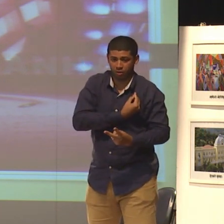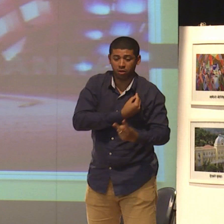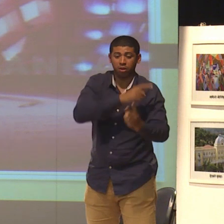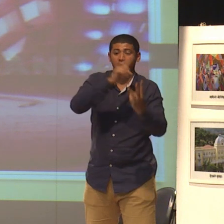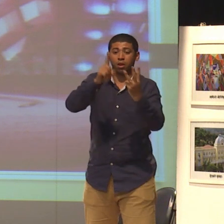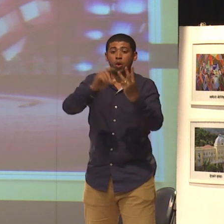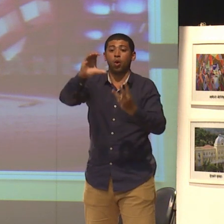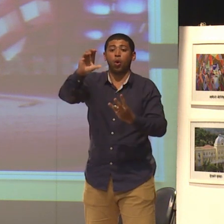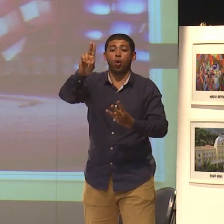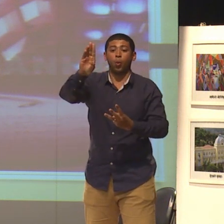cubo da vida